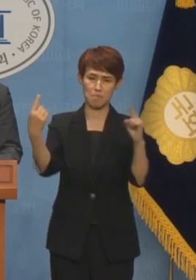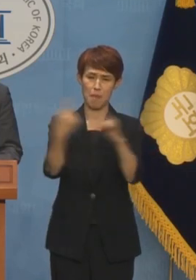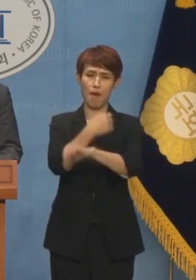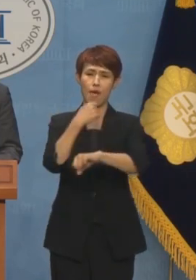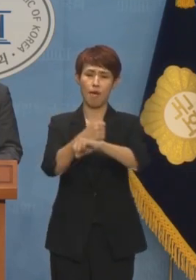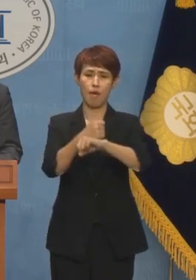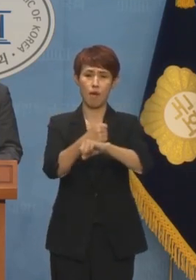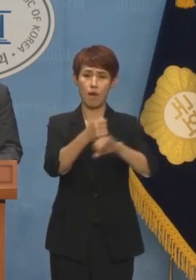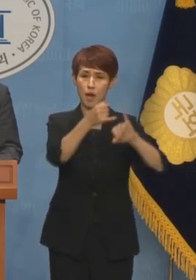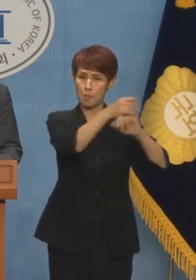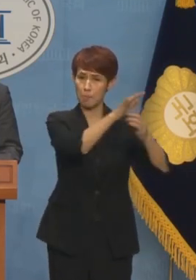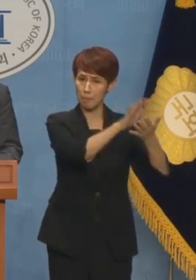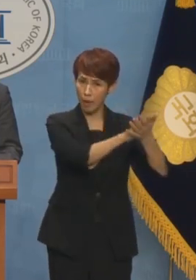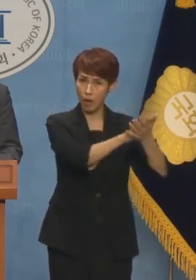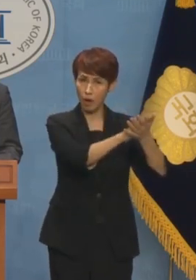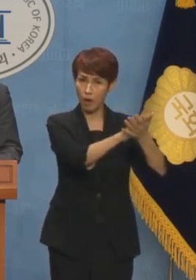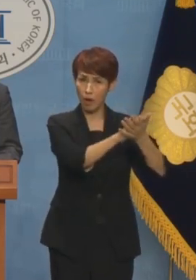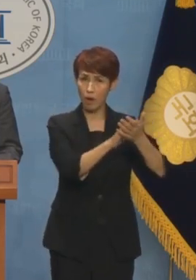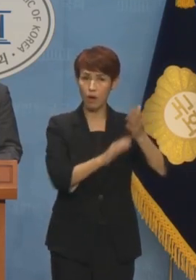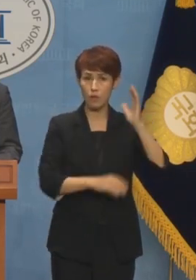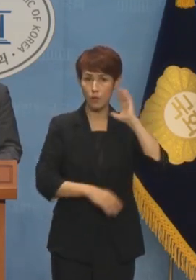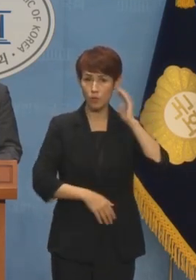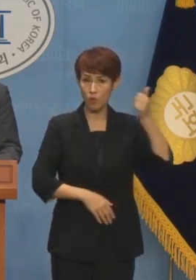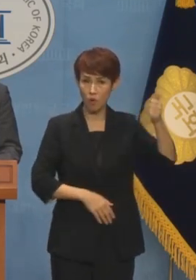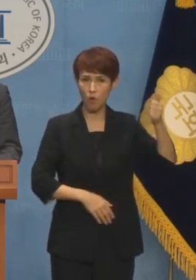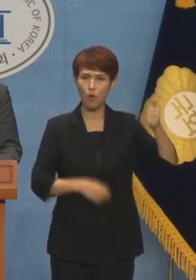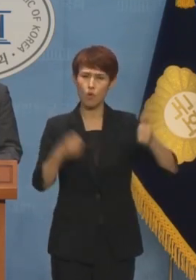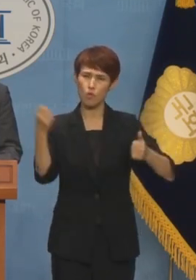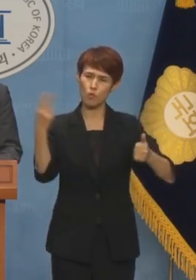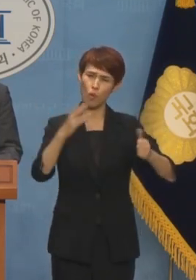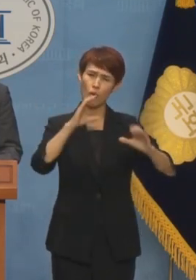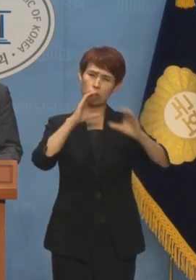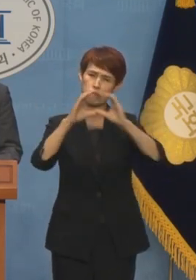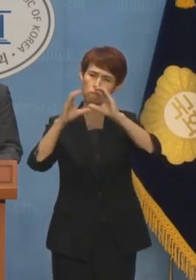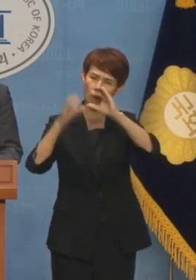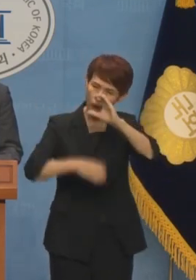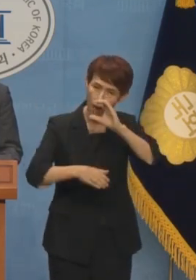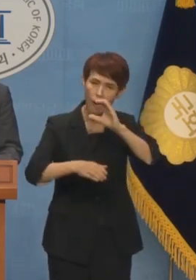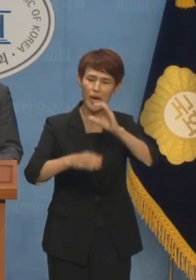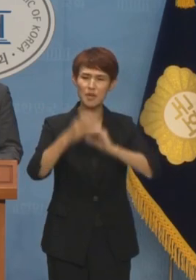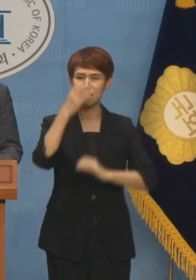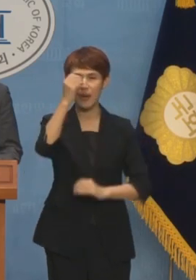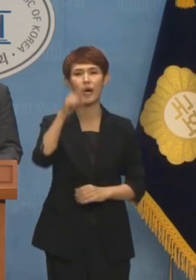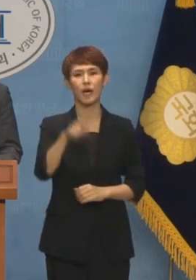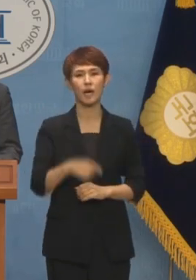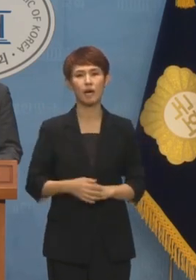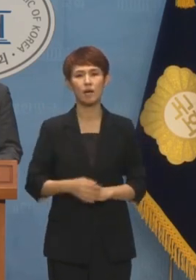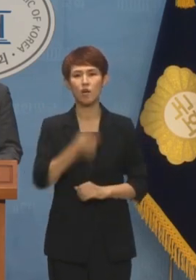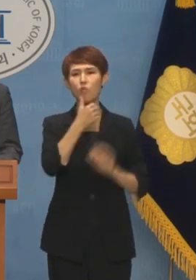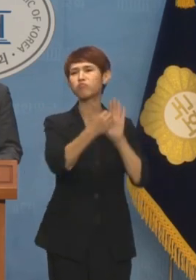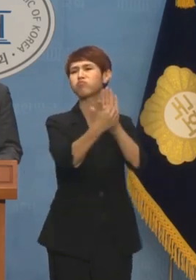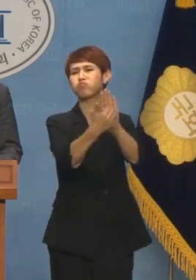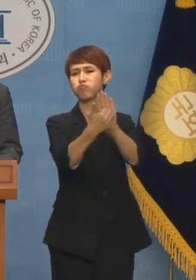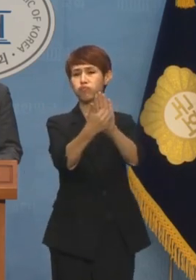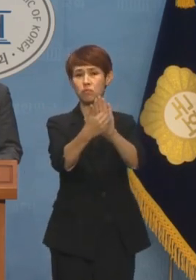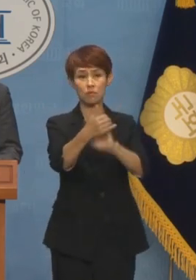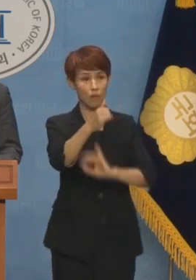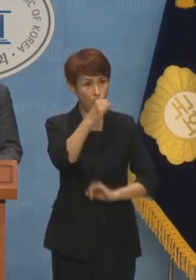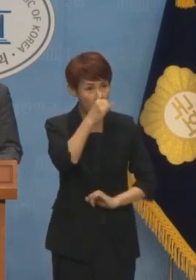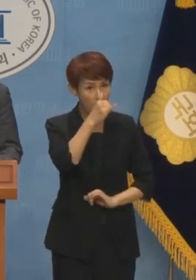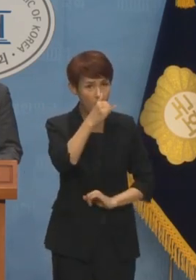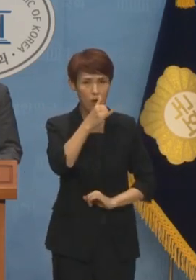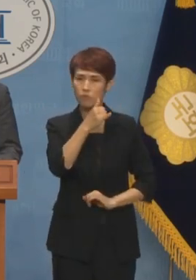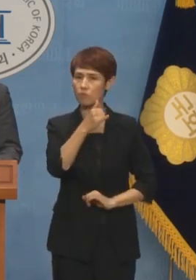윤석열 대통령이 또다시 불통과 오만의 상징인 거부권을 휘두를 경우